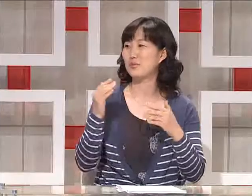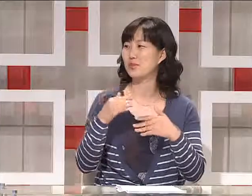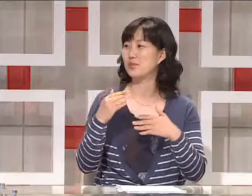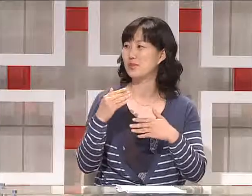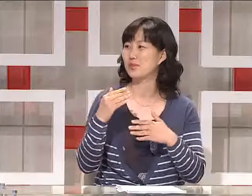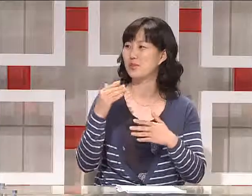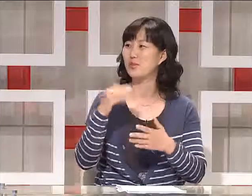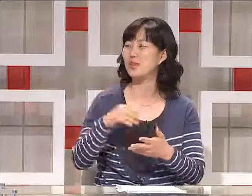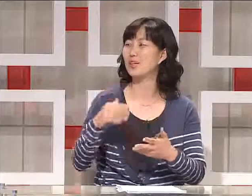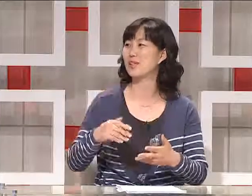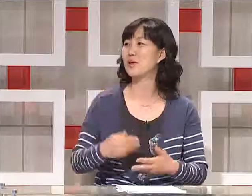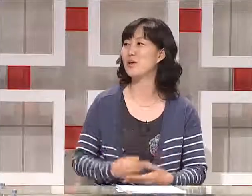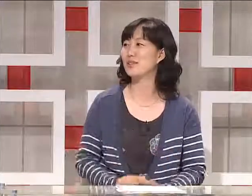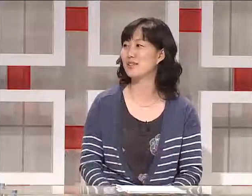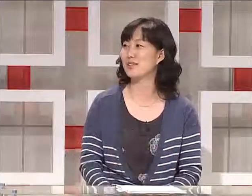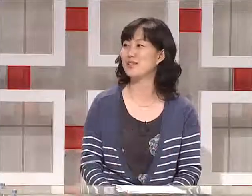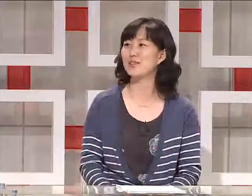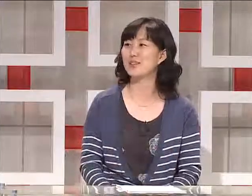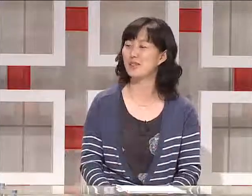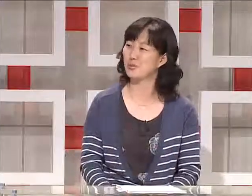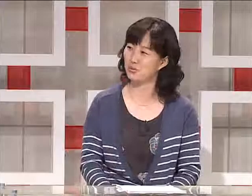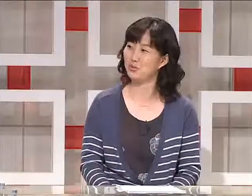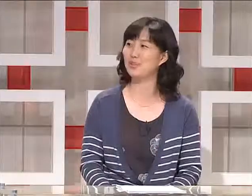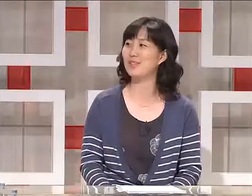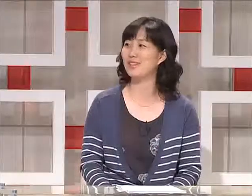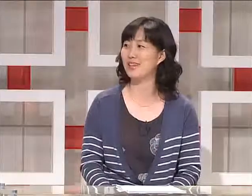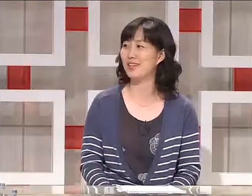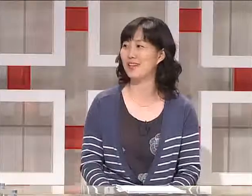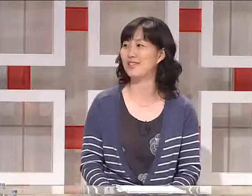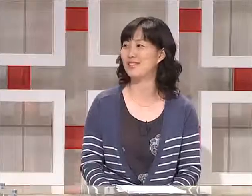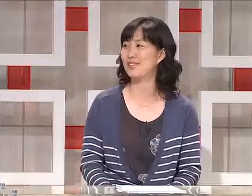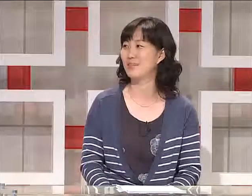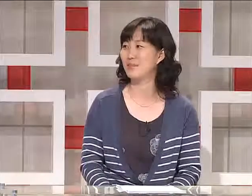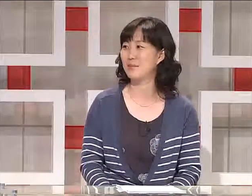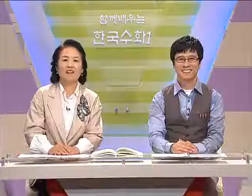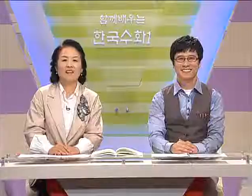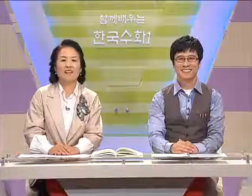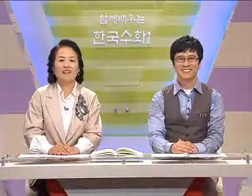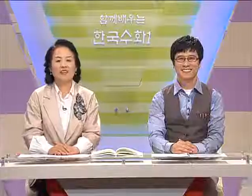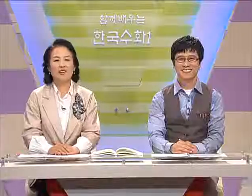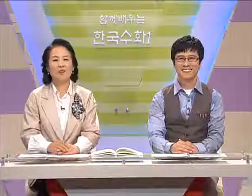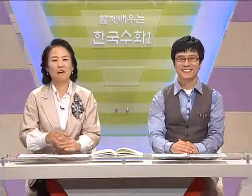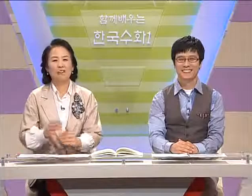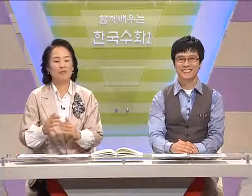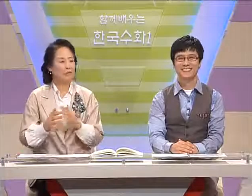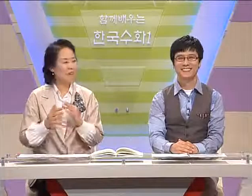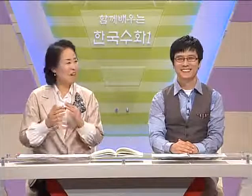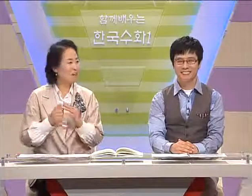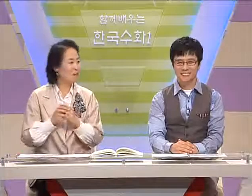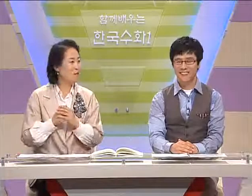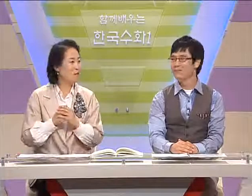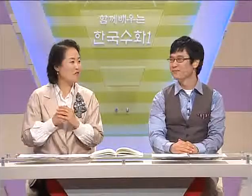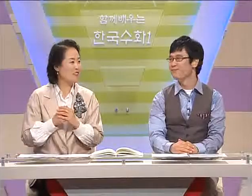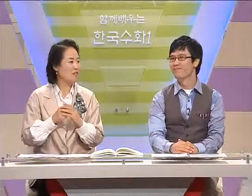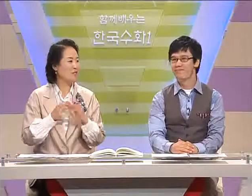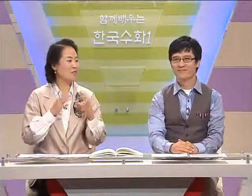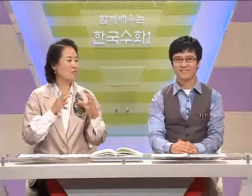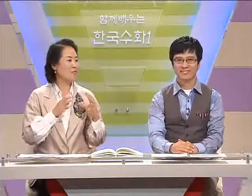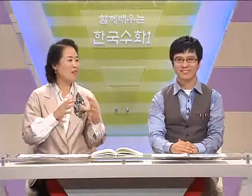적절하게 사용하는 그런 게 조금 힘든 것 같아요 네, 처음에 아직 완벽하게 수화를 모를 때는 그런 부분들이